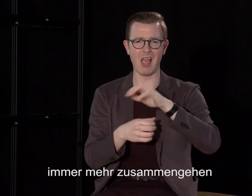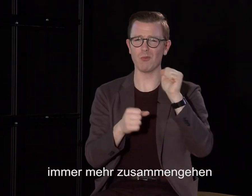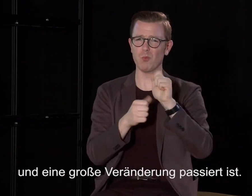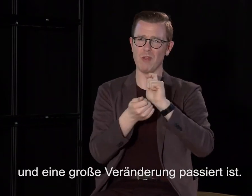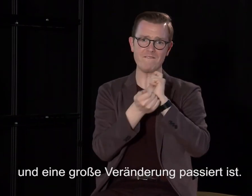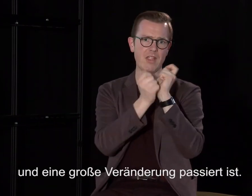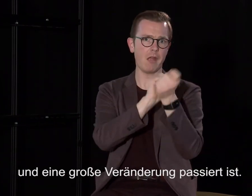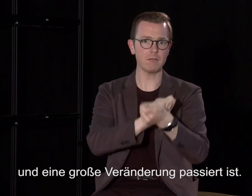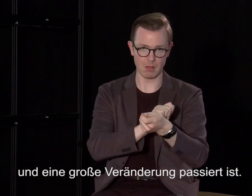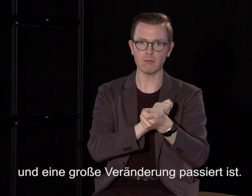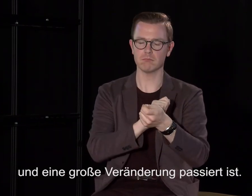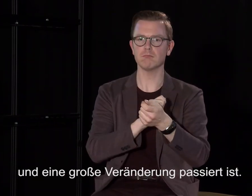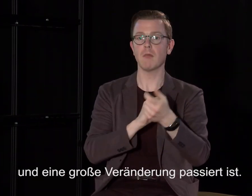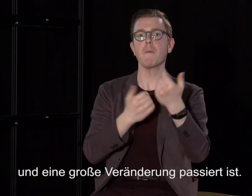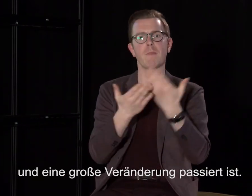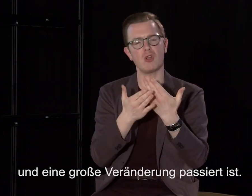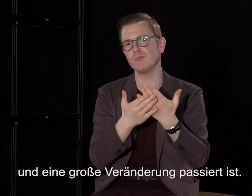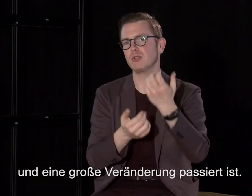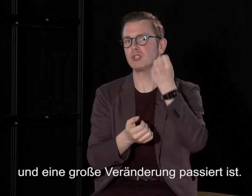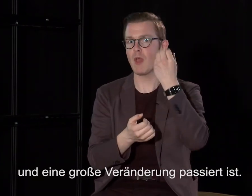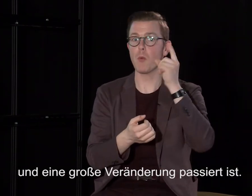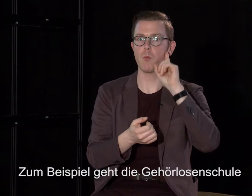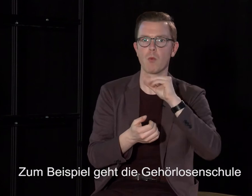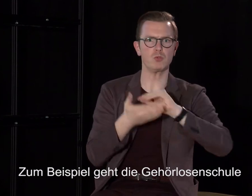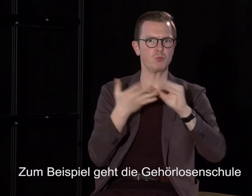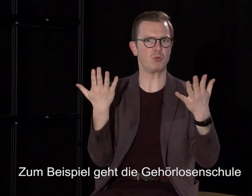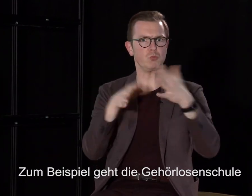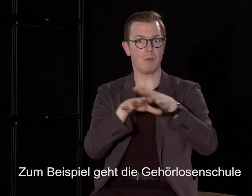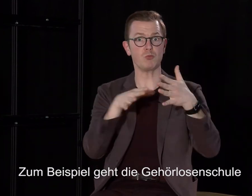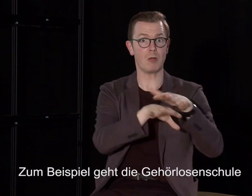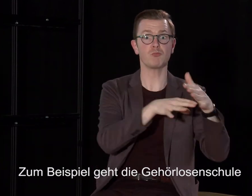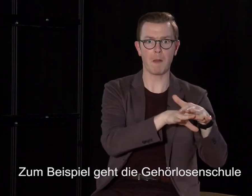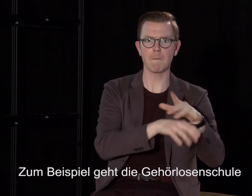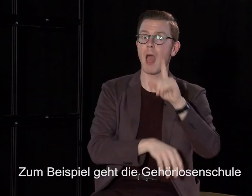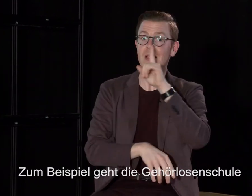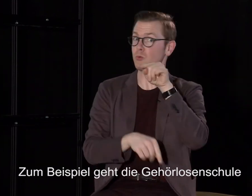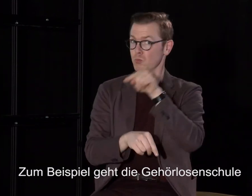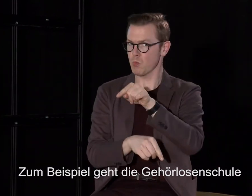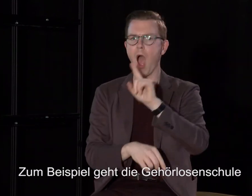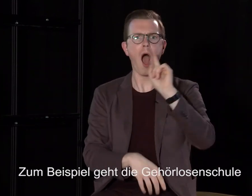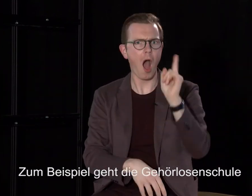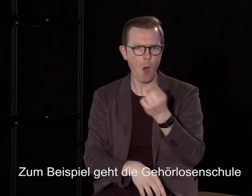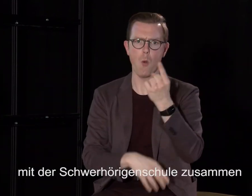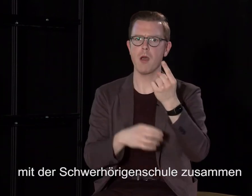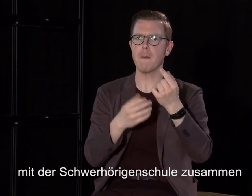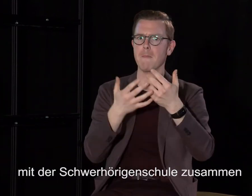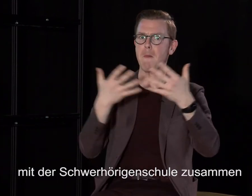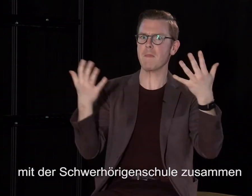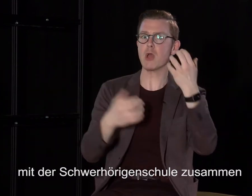Bereich eine unheimliche Veränderung stattfindet. Zum Beispiel die Gehörlosen-Schule geht mit der schwerhörigen Schule zusammen.